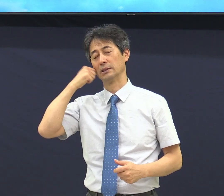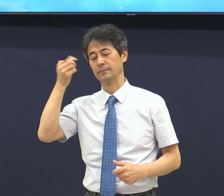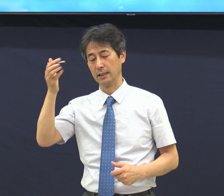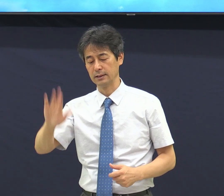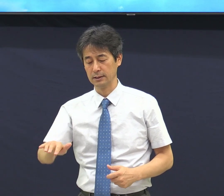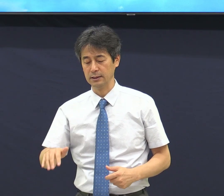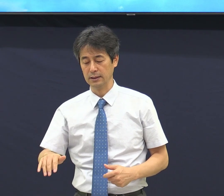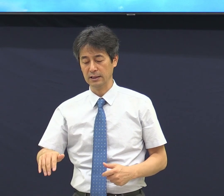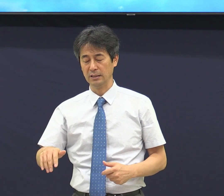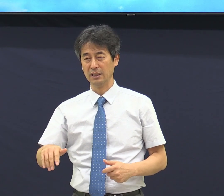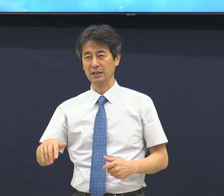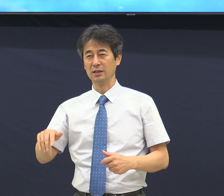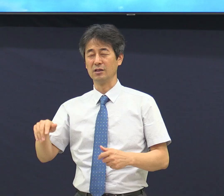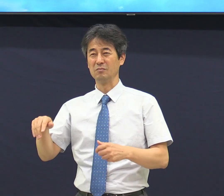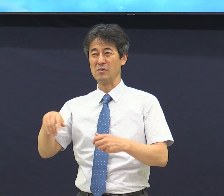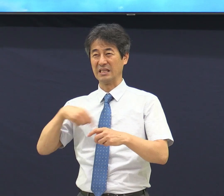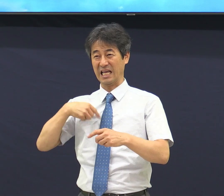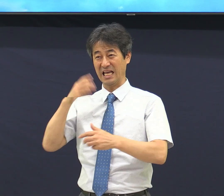사실 어려운 내용입니다.